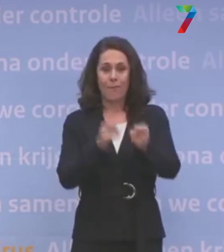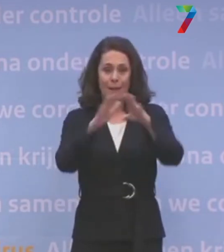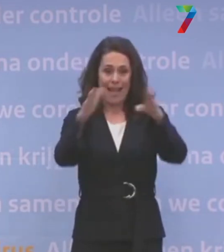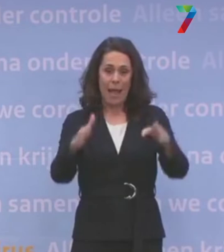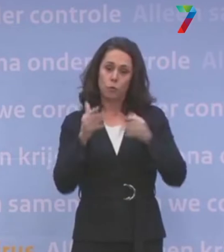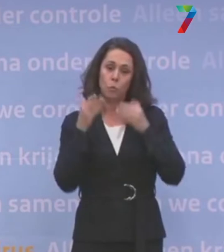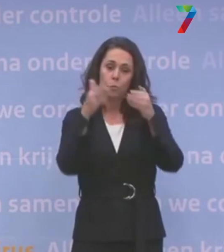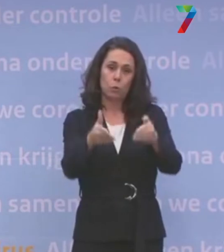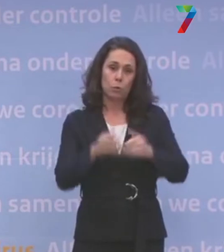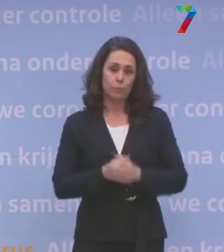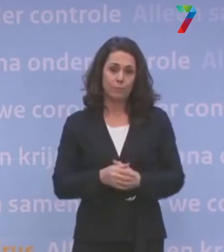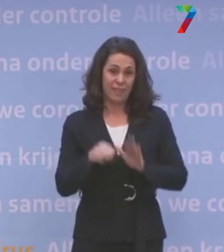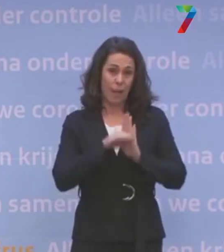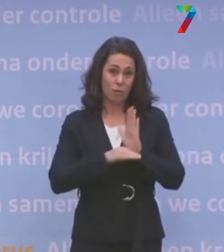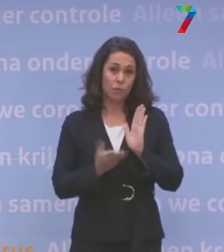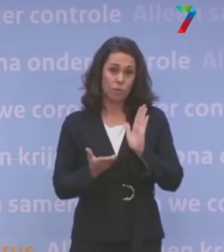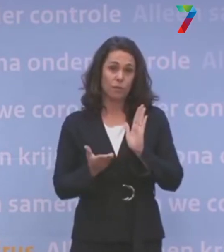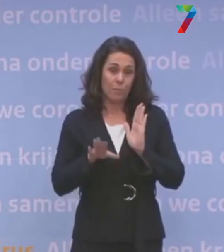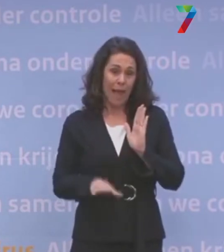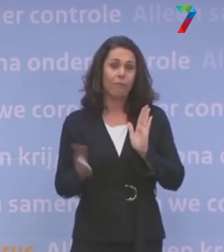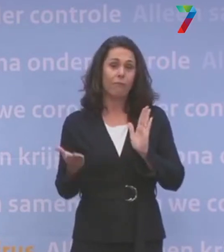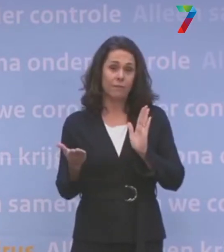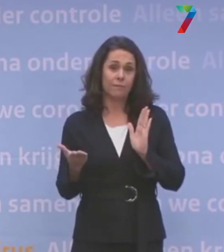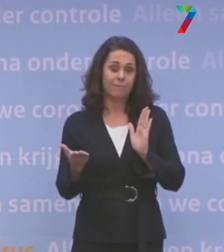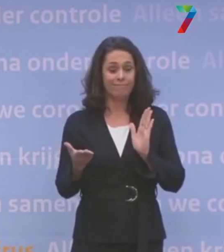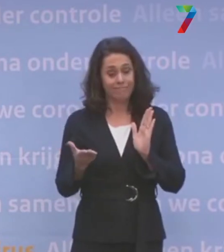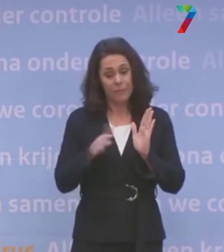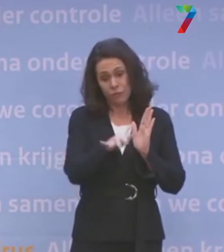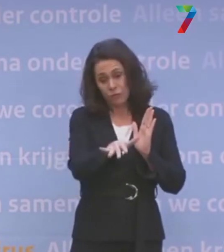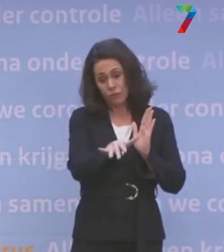verpleeghuizen. Hier zit veel pijn en verdriet.